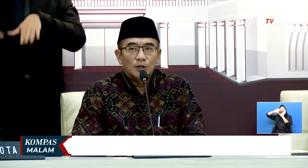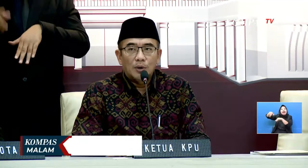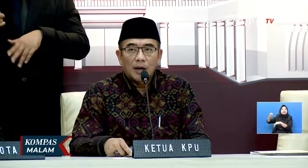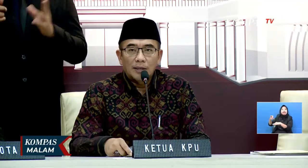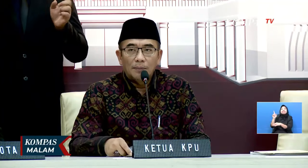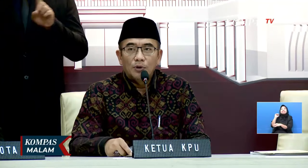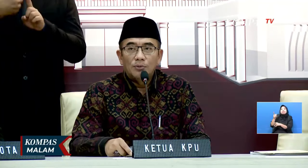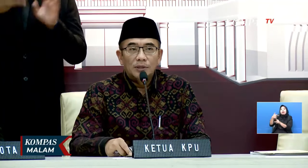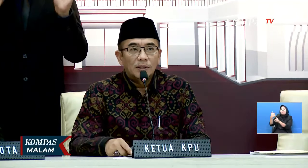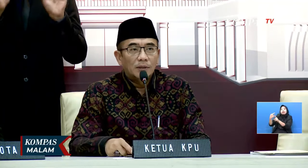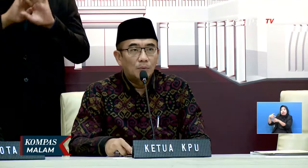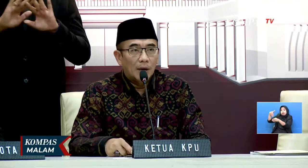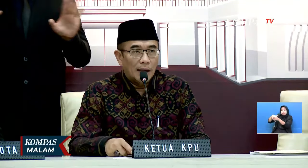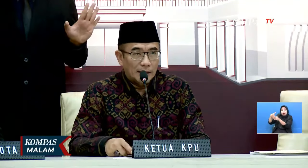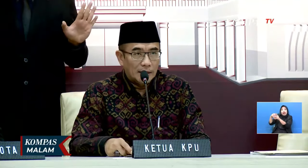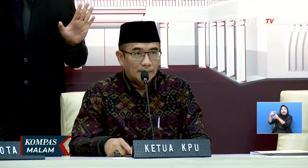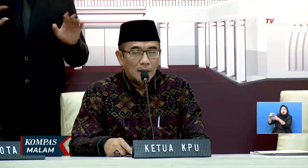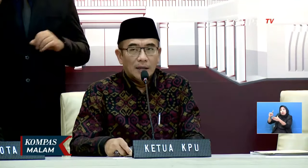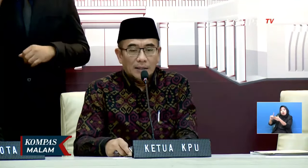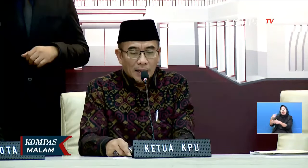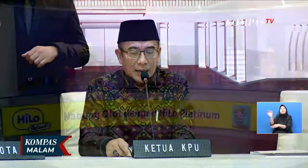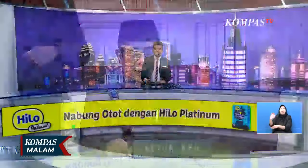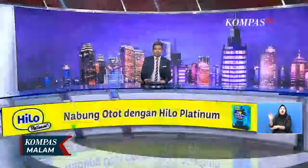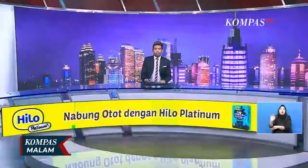penghitungan suaranya Belum dimulai